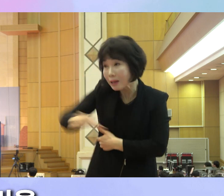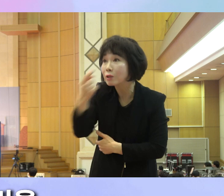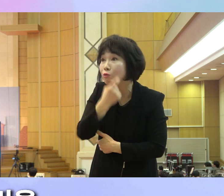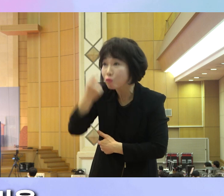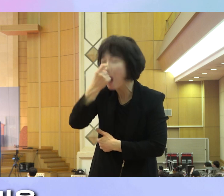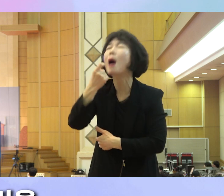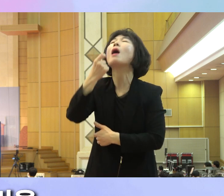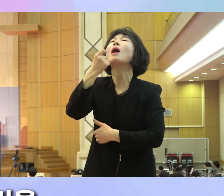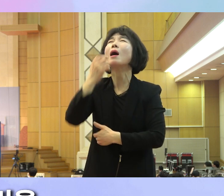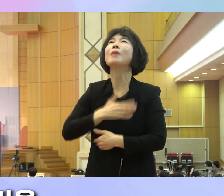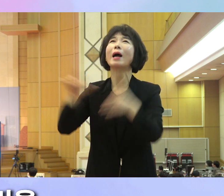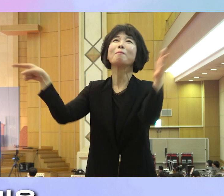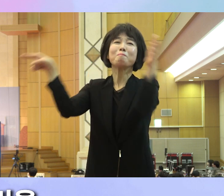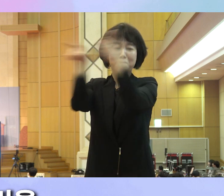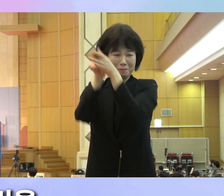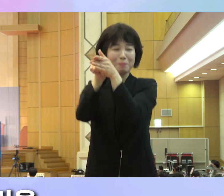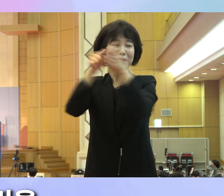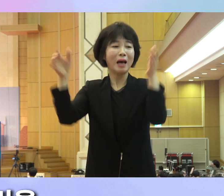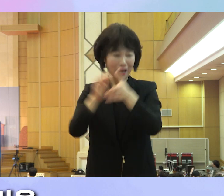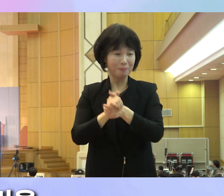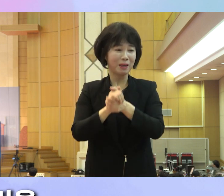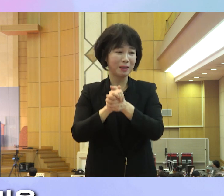줄 내가 믿나이다.